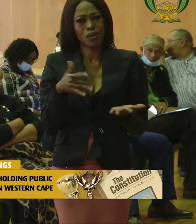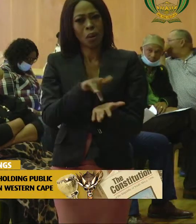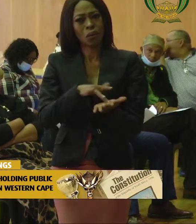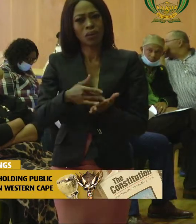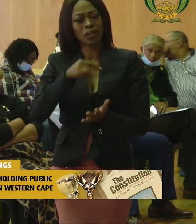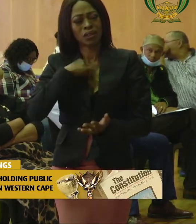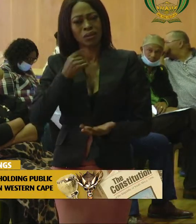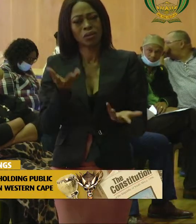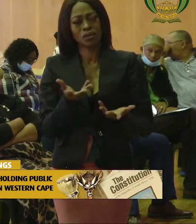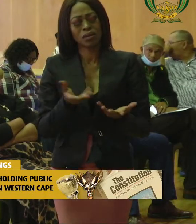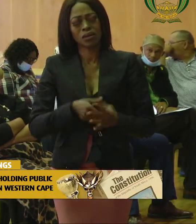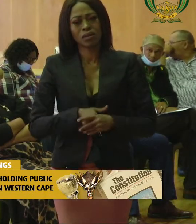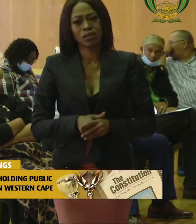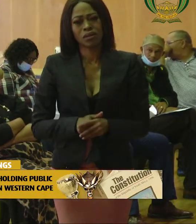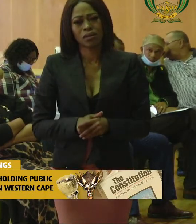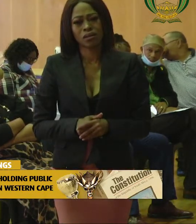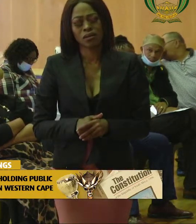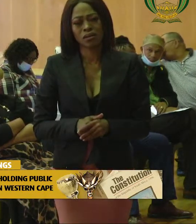jeugdiger?